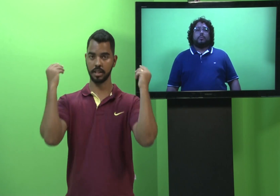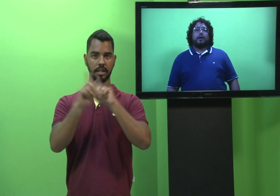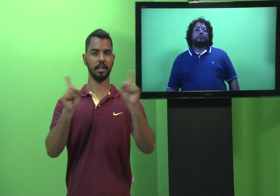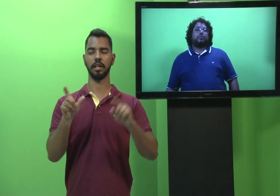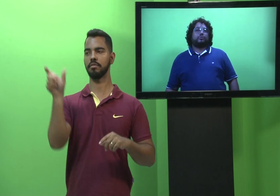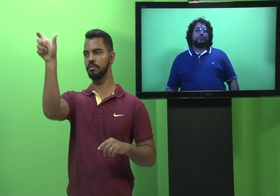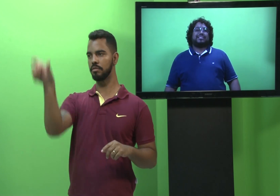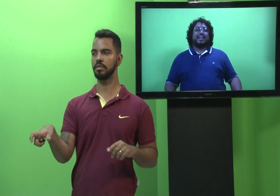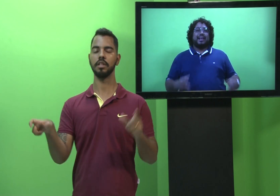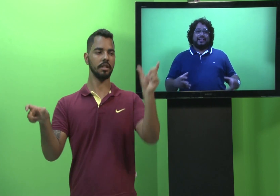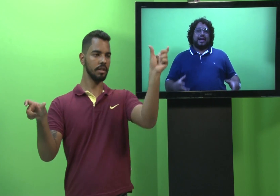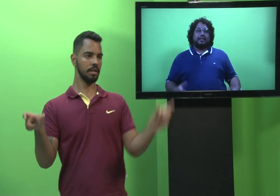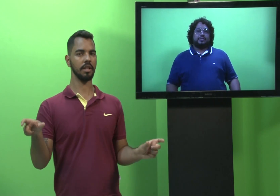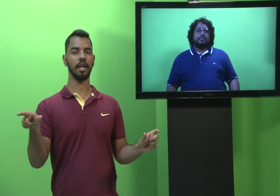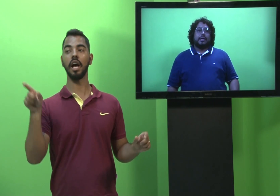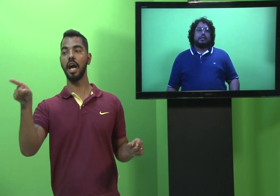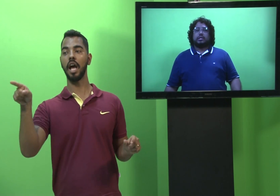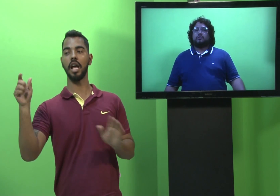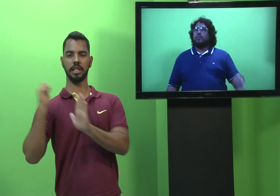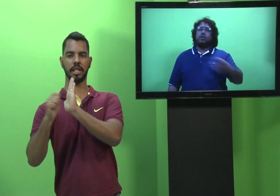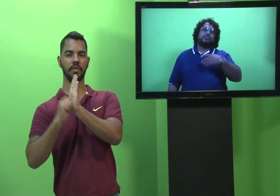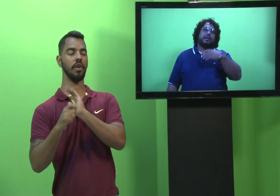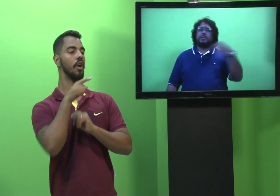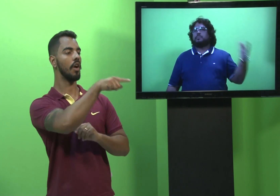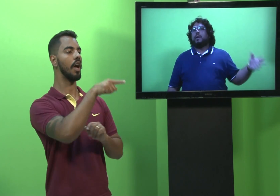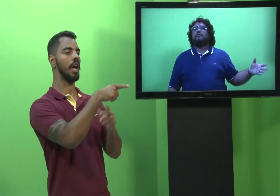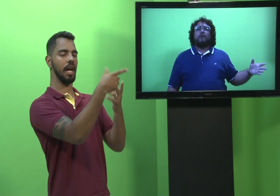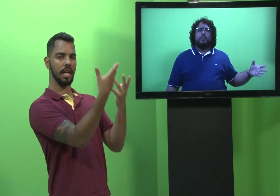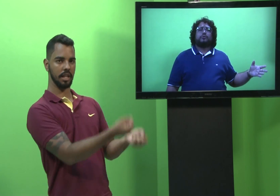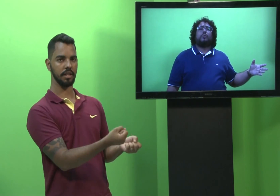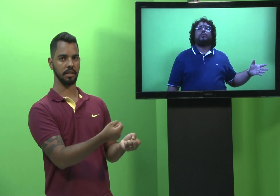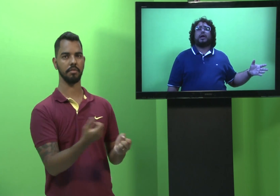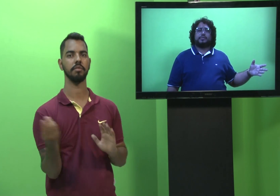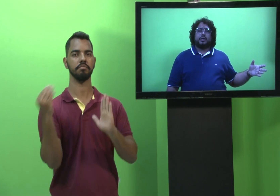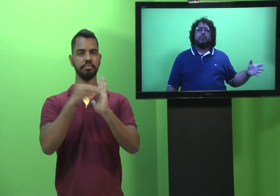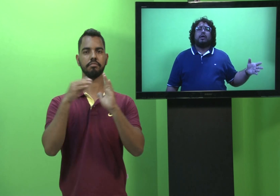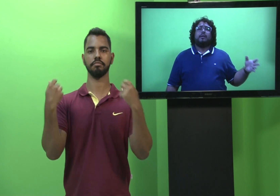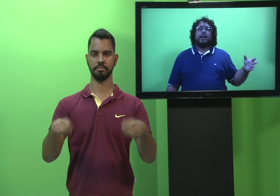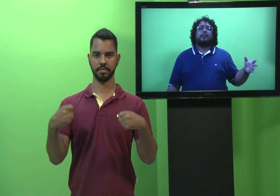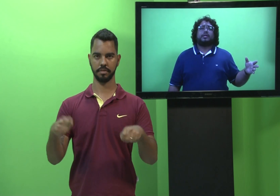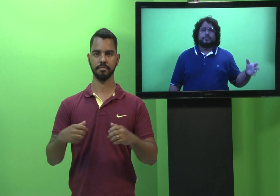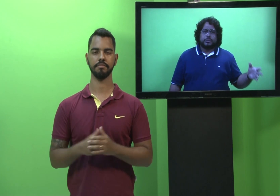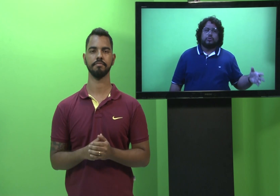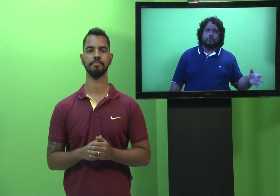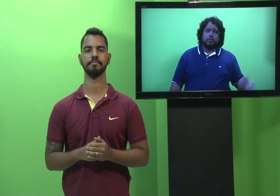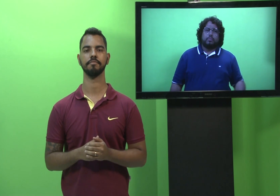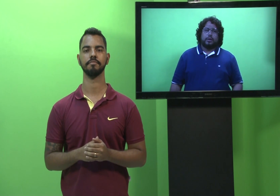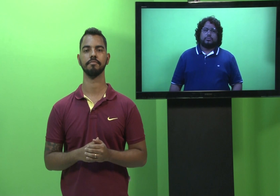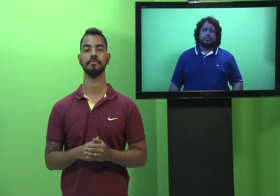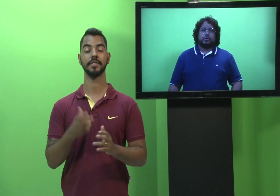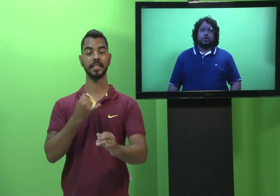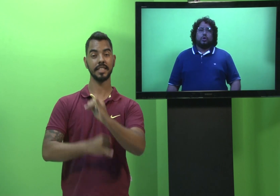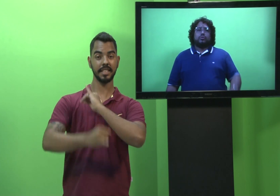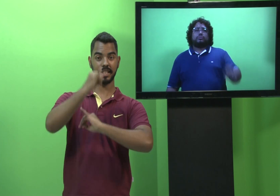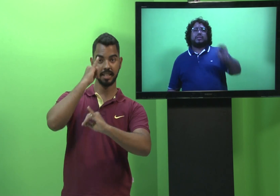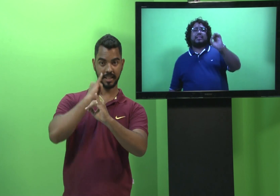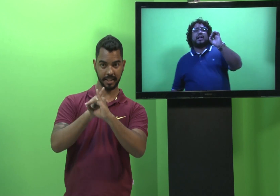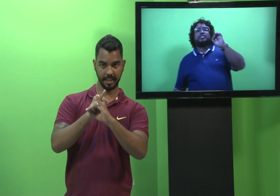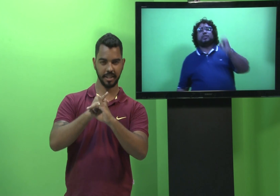seu baixo custo e celeridade, transformou-se na principal forma de comunicação para a transmissão de documentos. Um dos